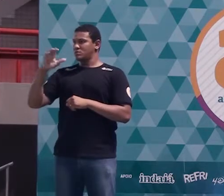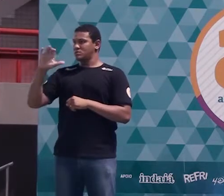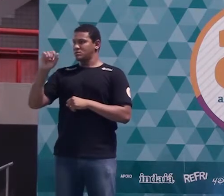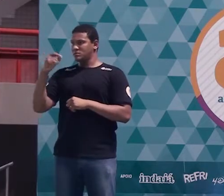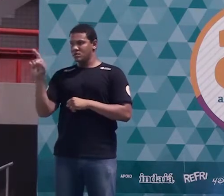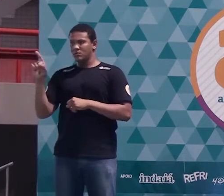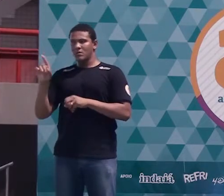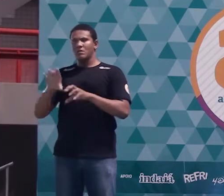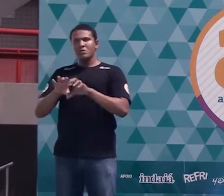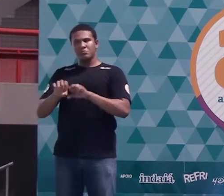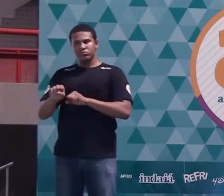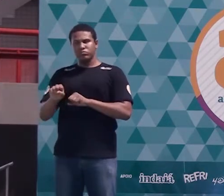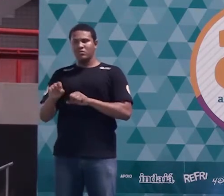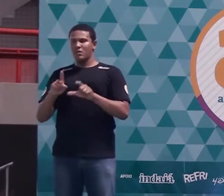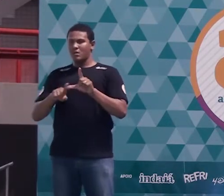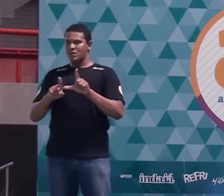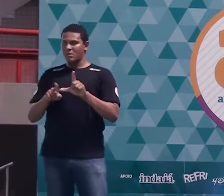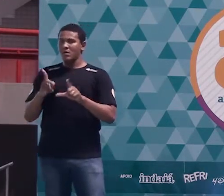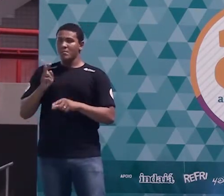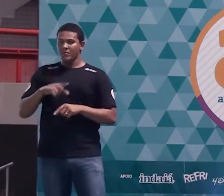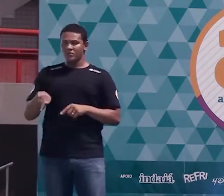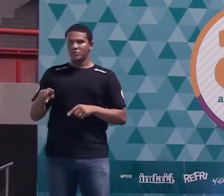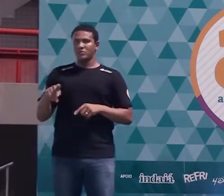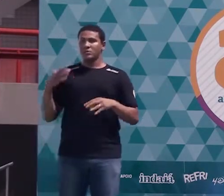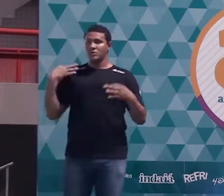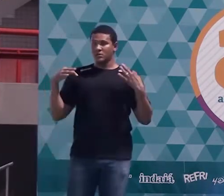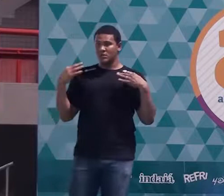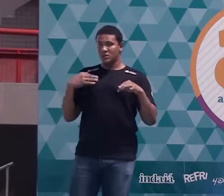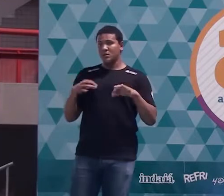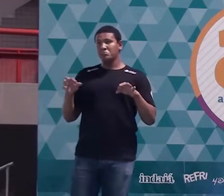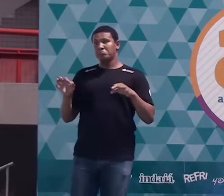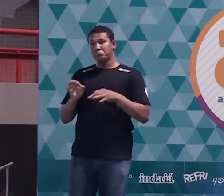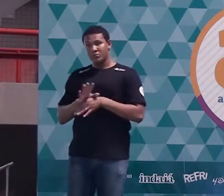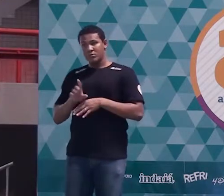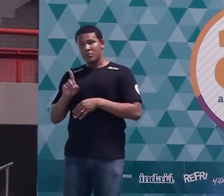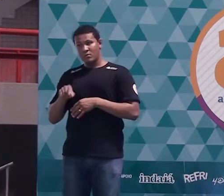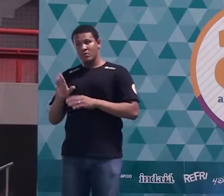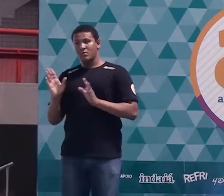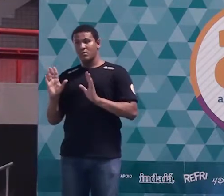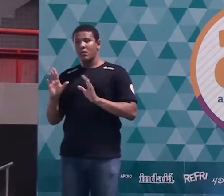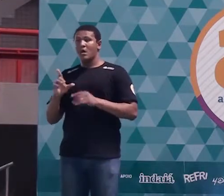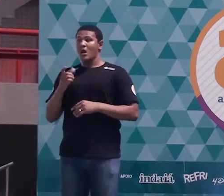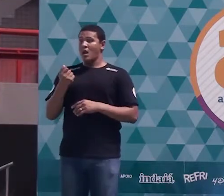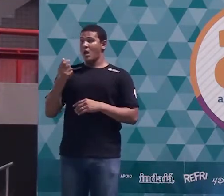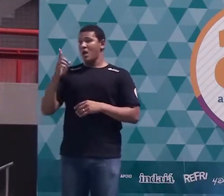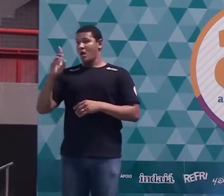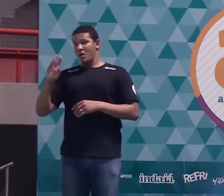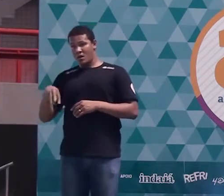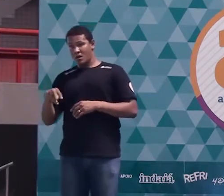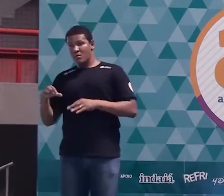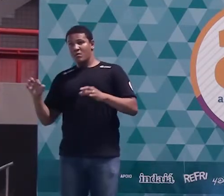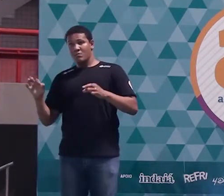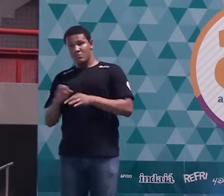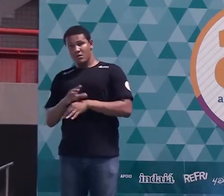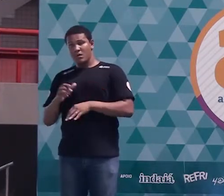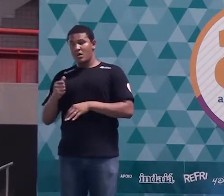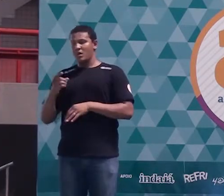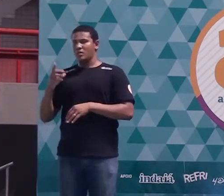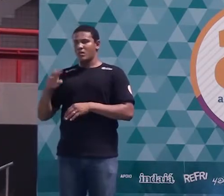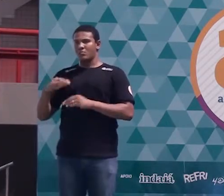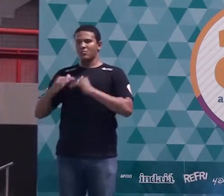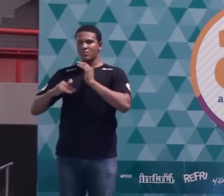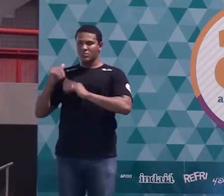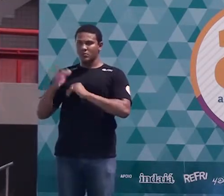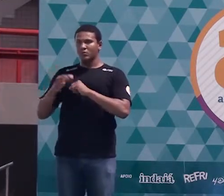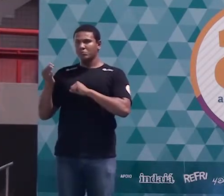sou professor. Eu terminei turismo, sou turismólogo. Eu terminei administração, sou administrador. Eu